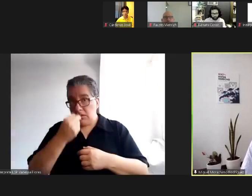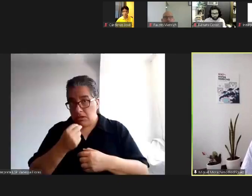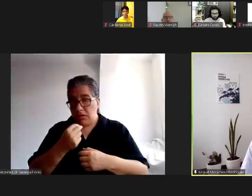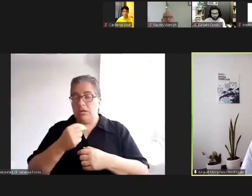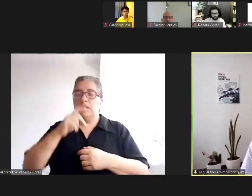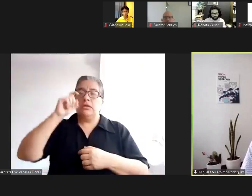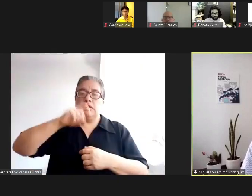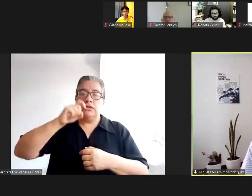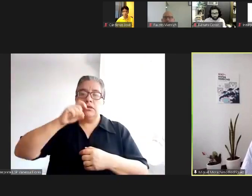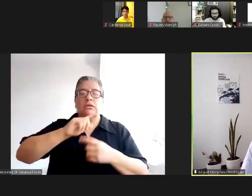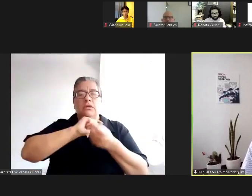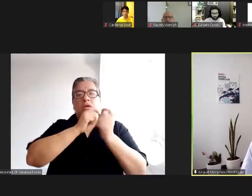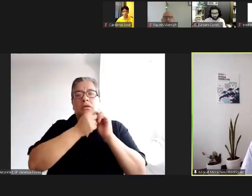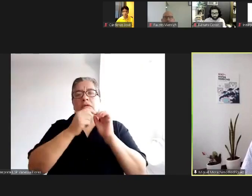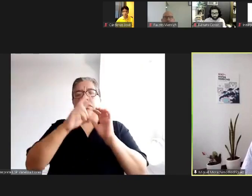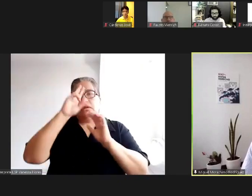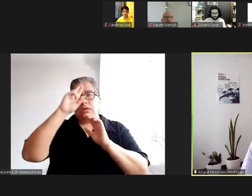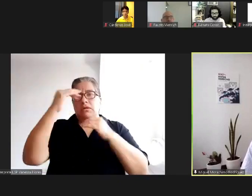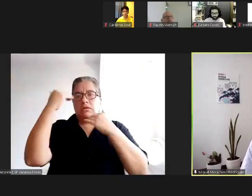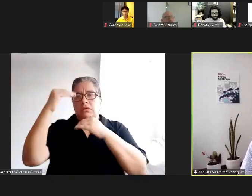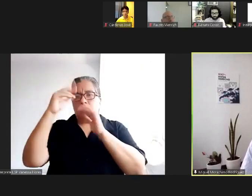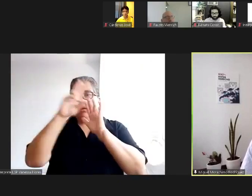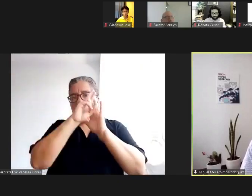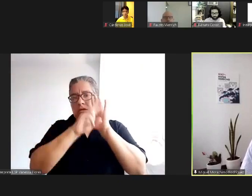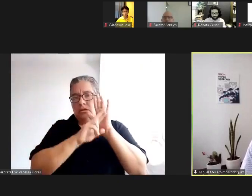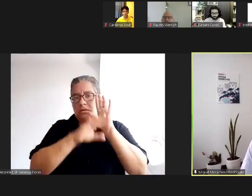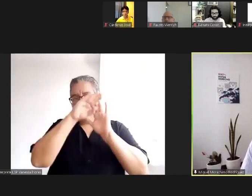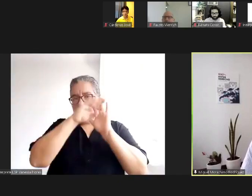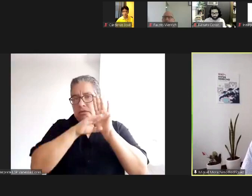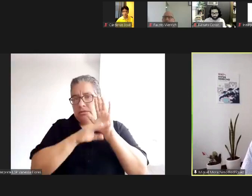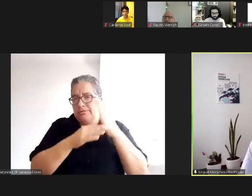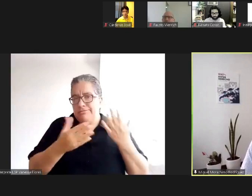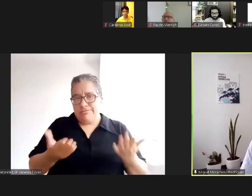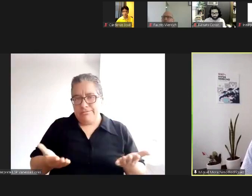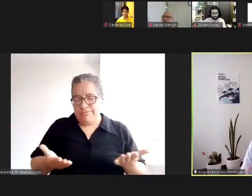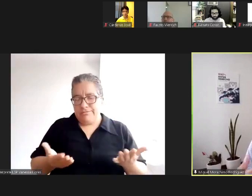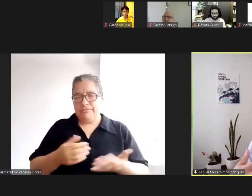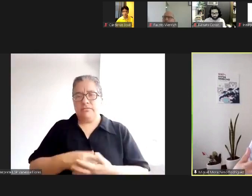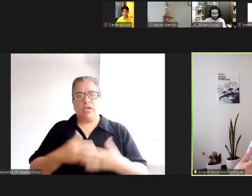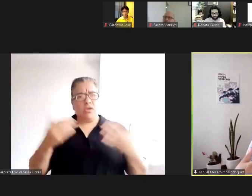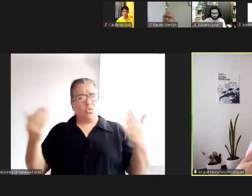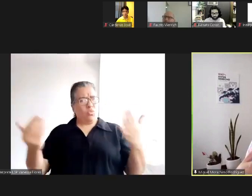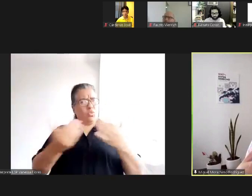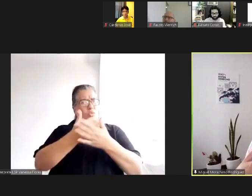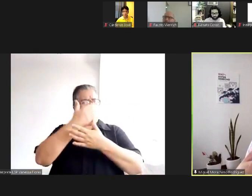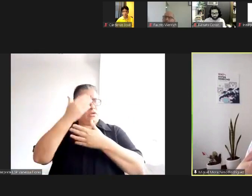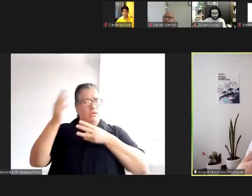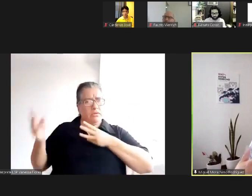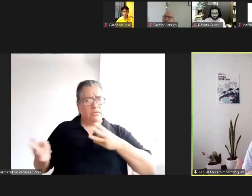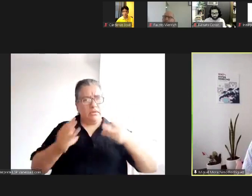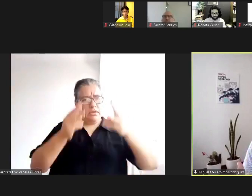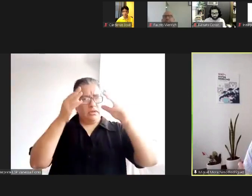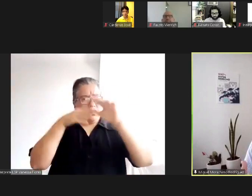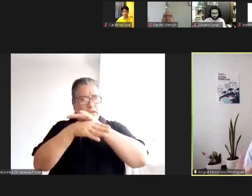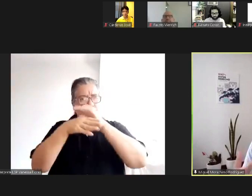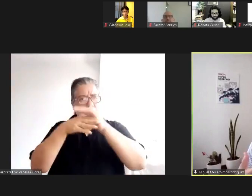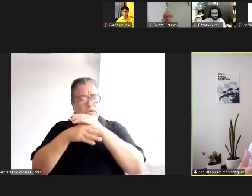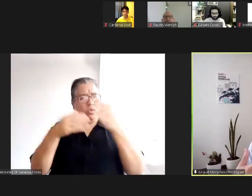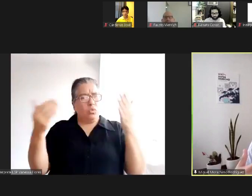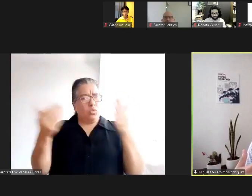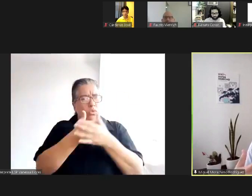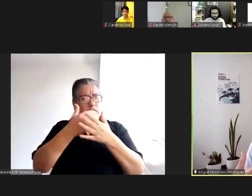Tú mencionabas en la charla previa, por ejemplo, nuevas formas de accesibilidad, o sea, nuevas cosas que están haciendo,